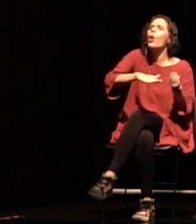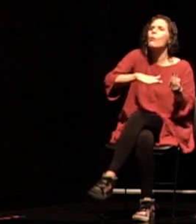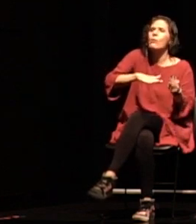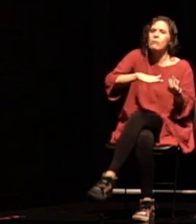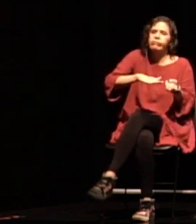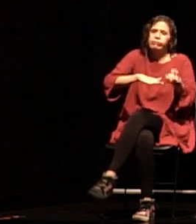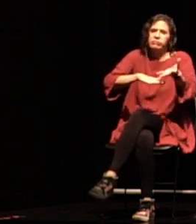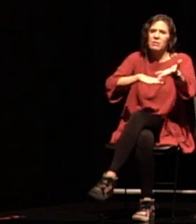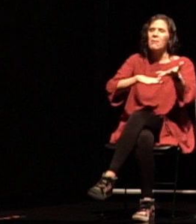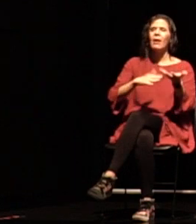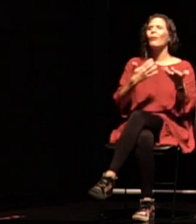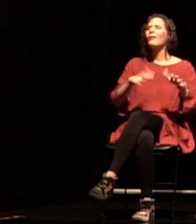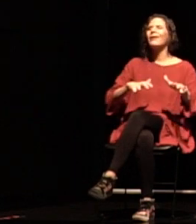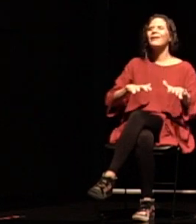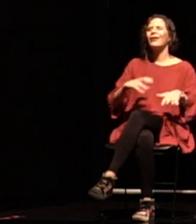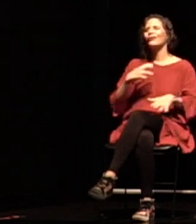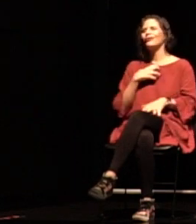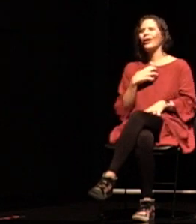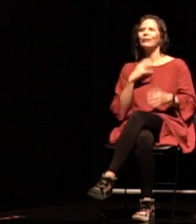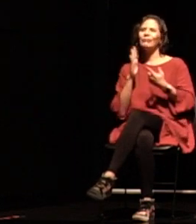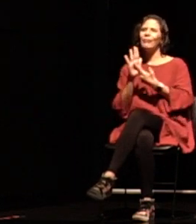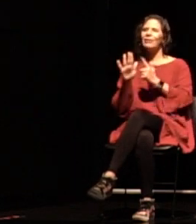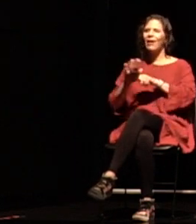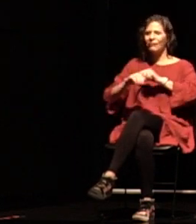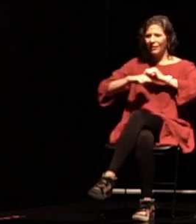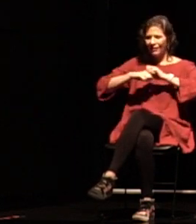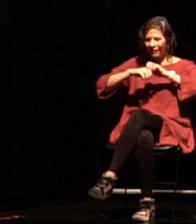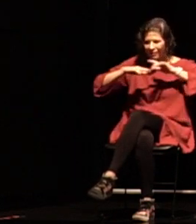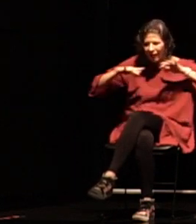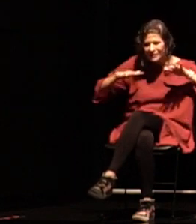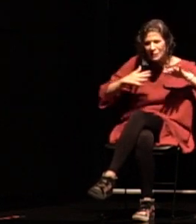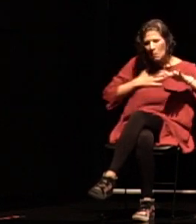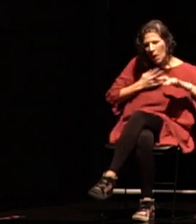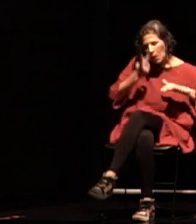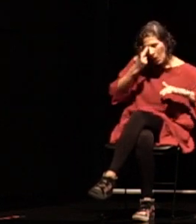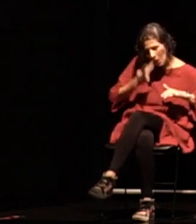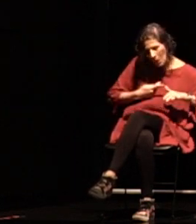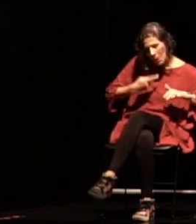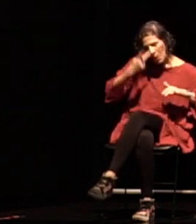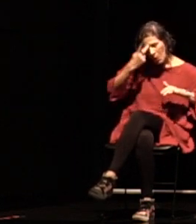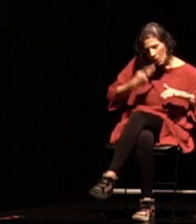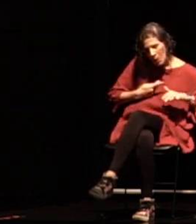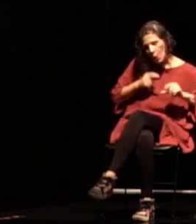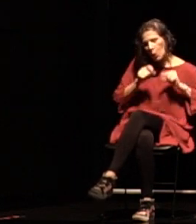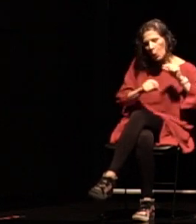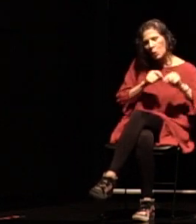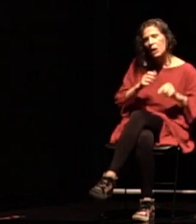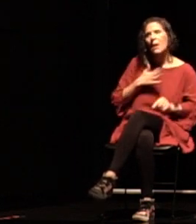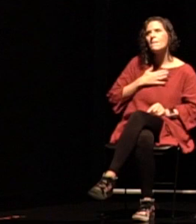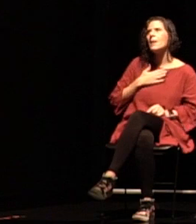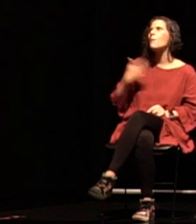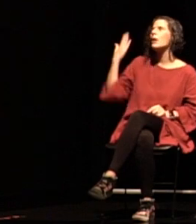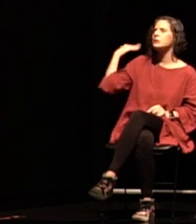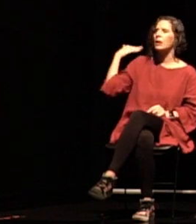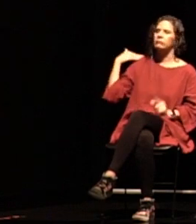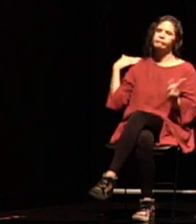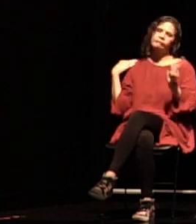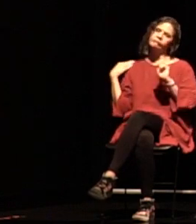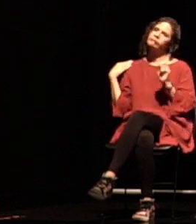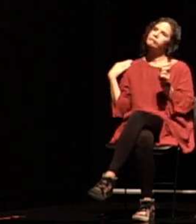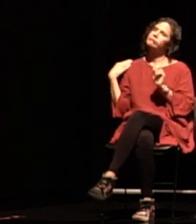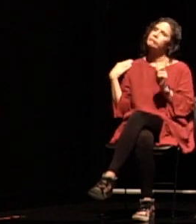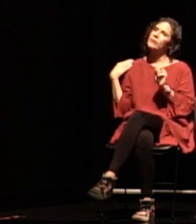projetar narcisicamente as nossas expectativas nesse passado. Né. Então, eu acho que há